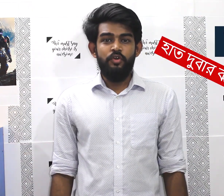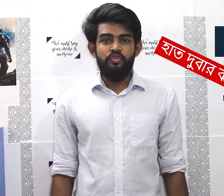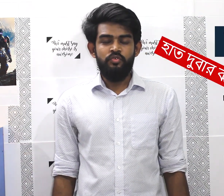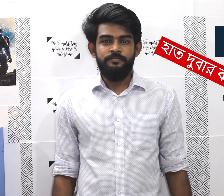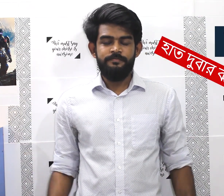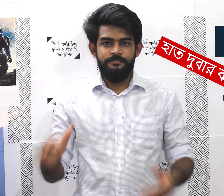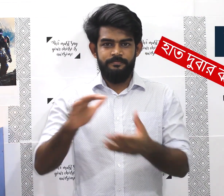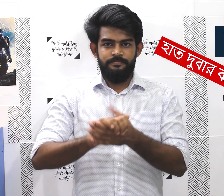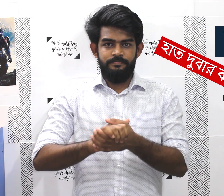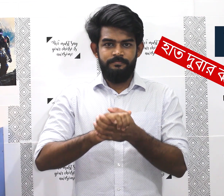বন্ধু,